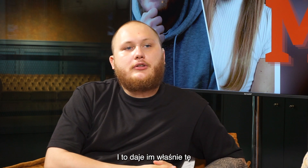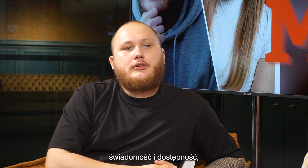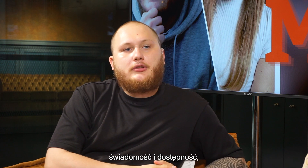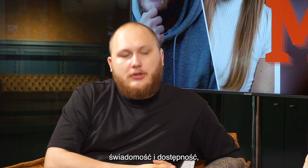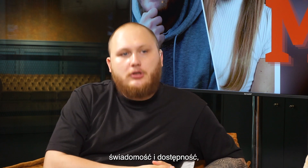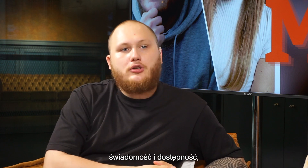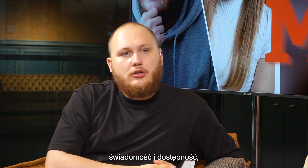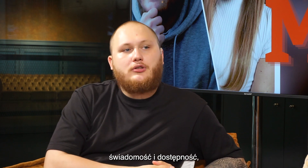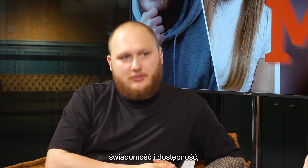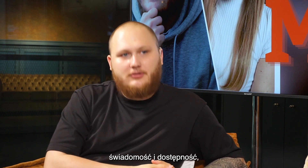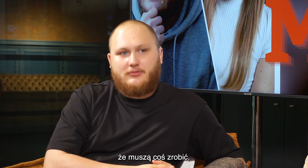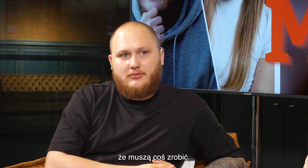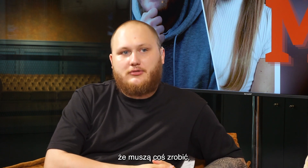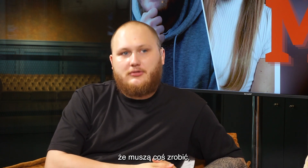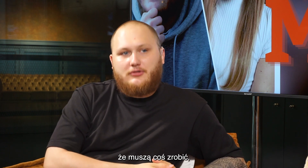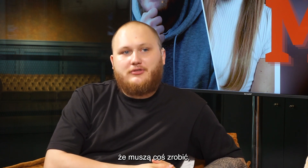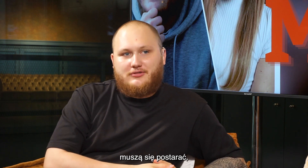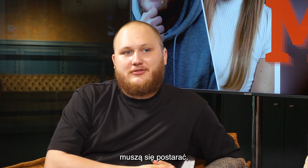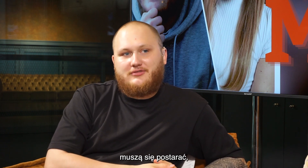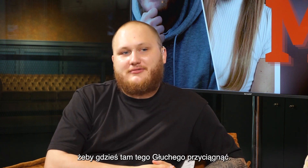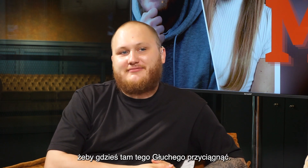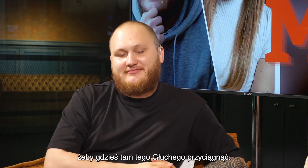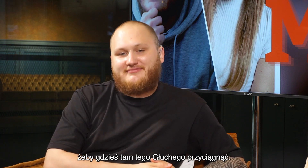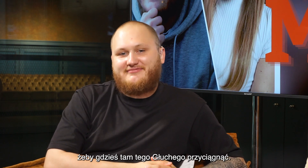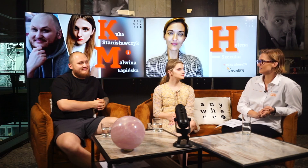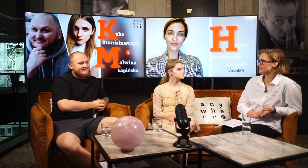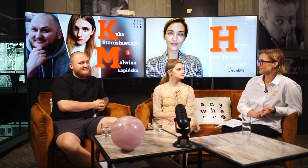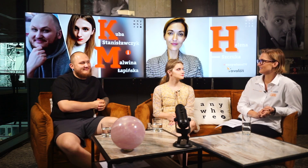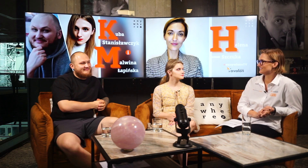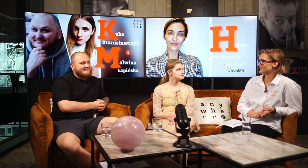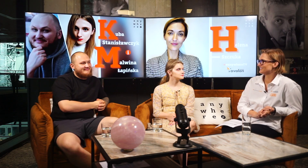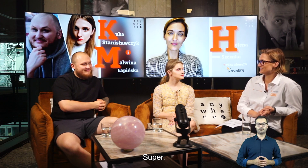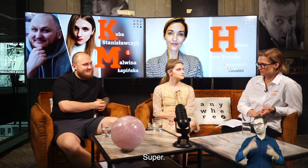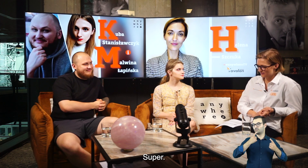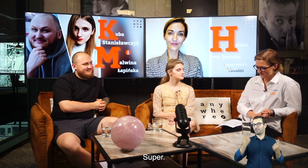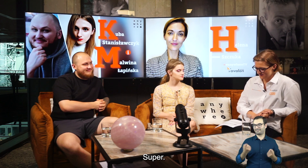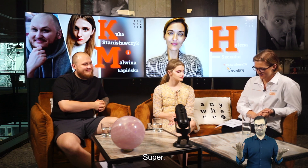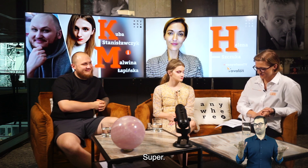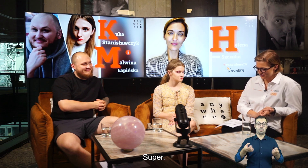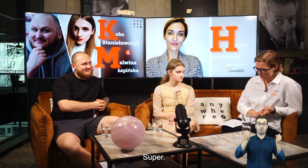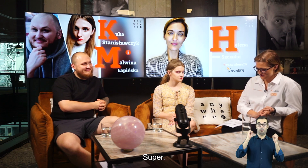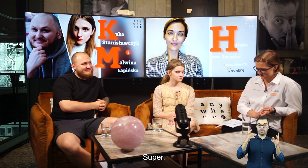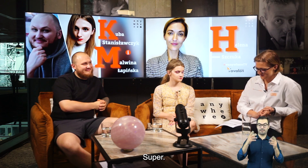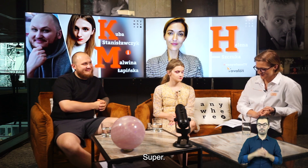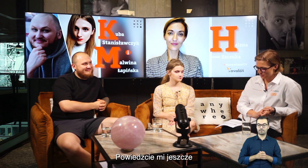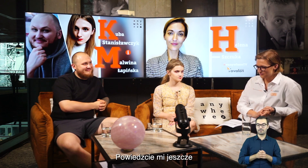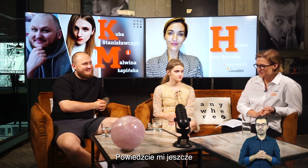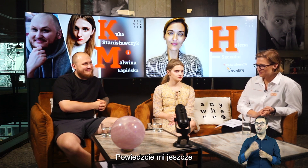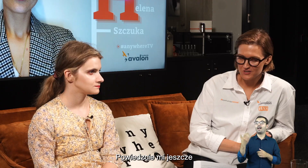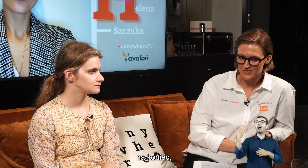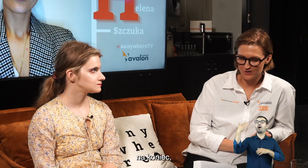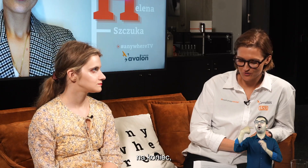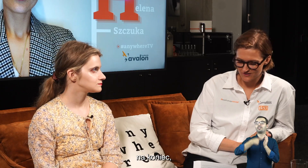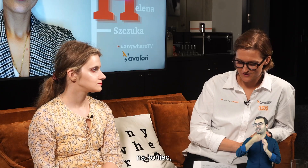I to daje im tę świadomość, dostępność, że muszą coś zrobić, muszą się postawić, żeby gdzieś tam tego głuchego klienta przyciągnąć. Super. No dobrze. To